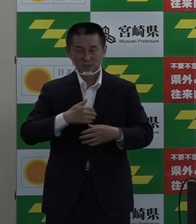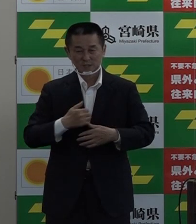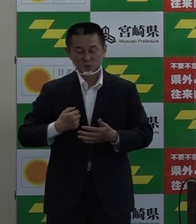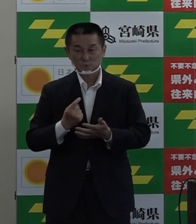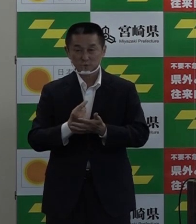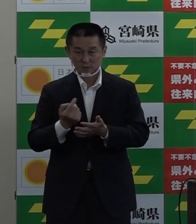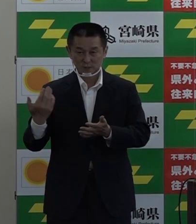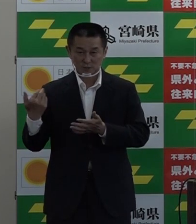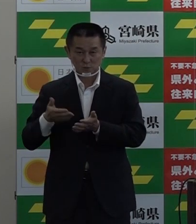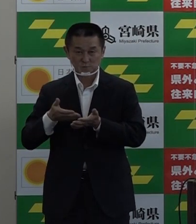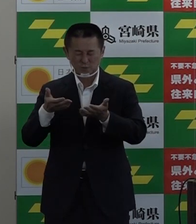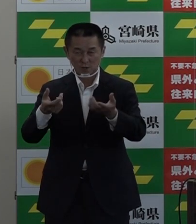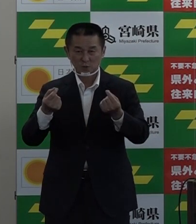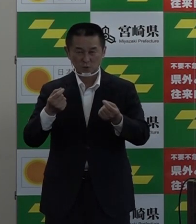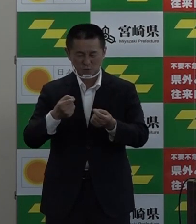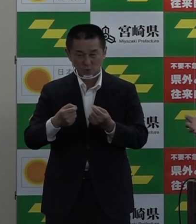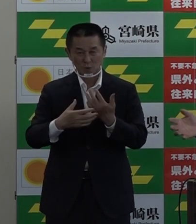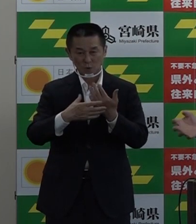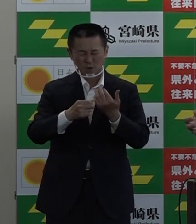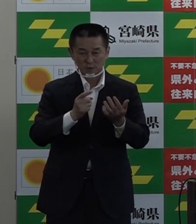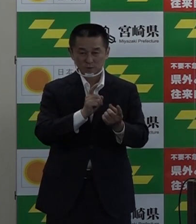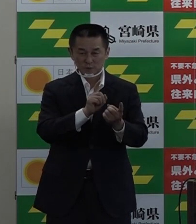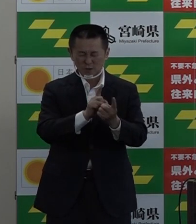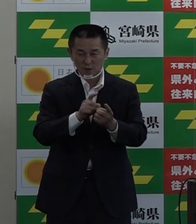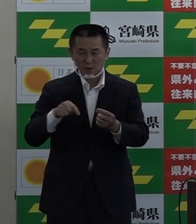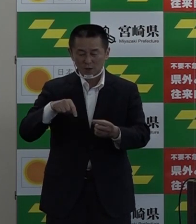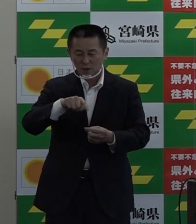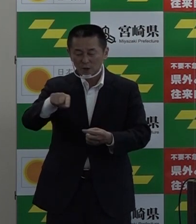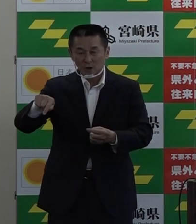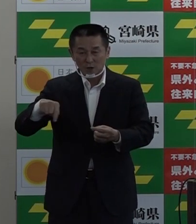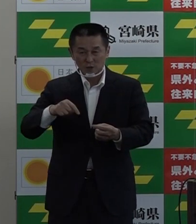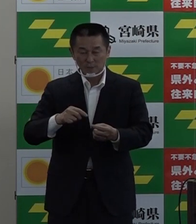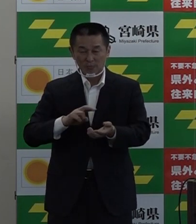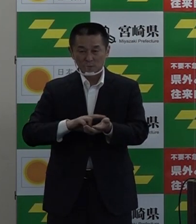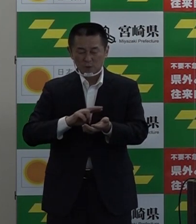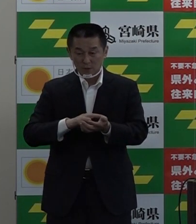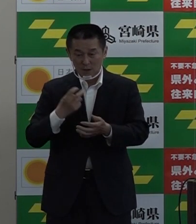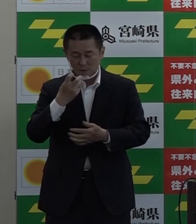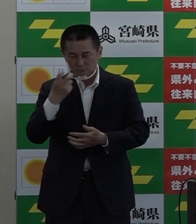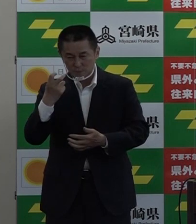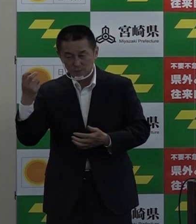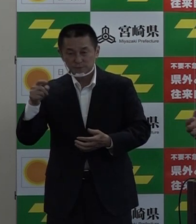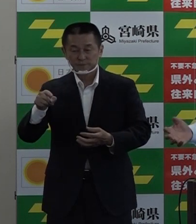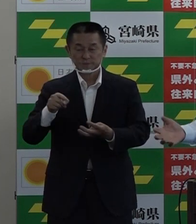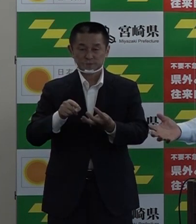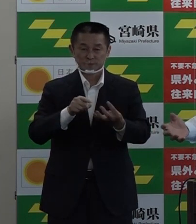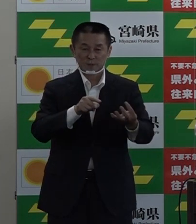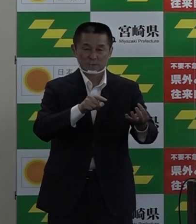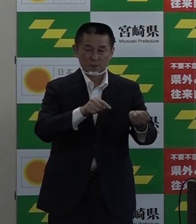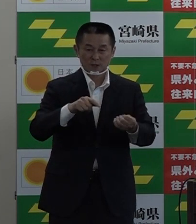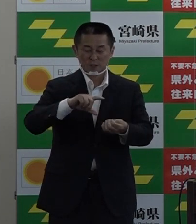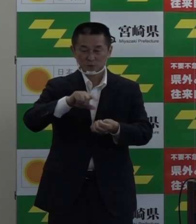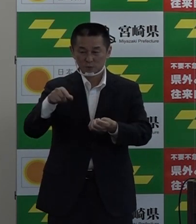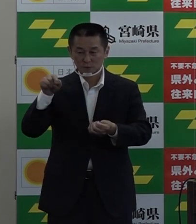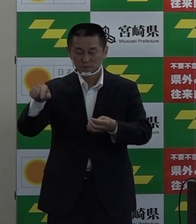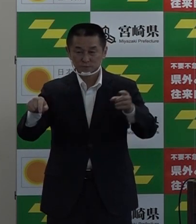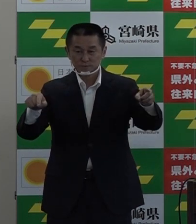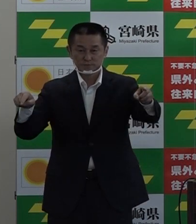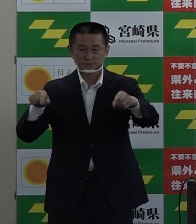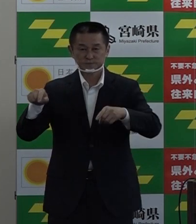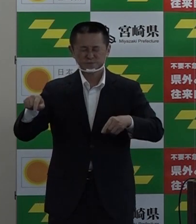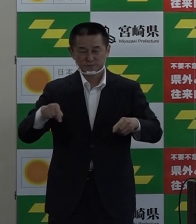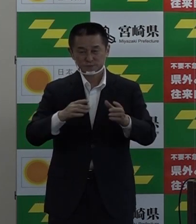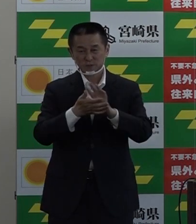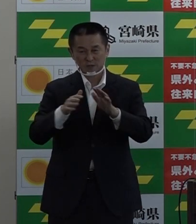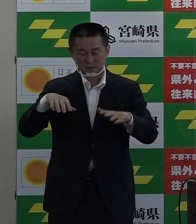り、先ほど言いましたように保険適用事例での感染が見つかっているということは、いろんな火種がこの検疫の